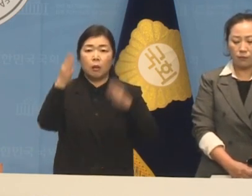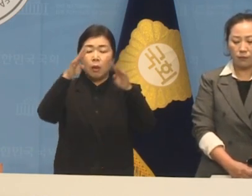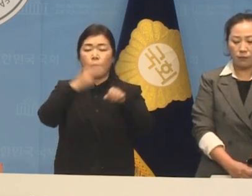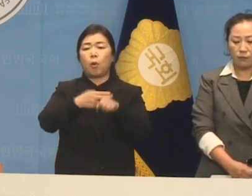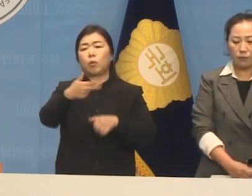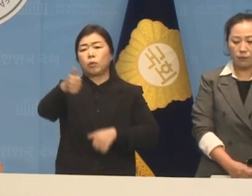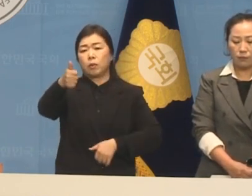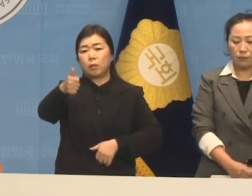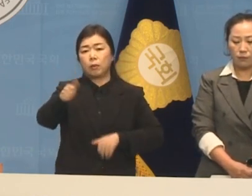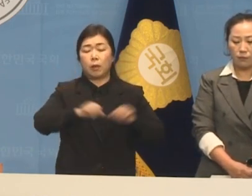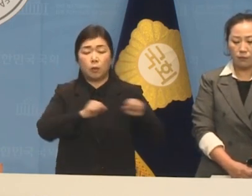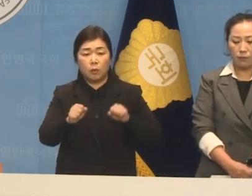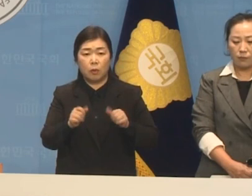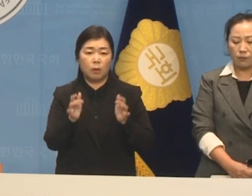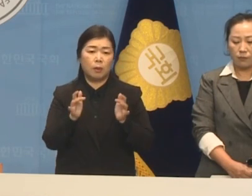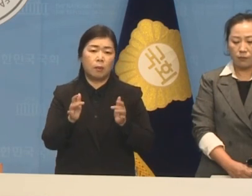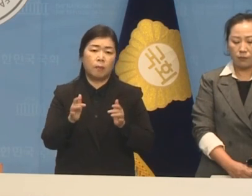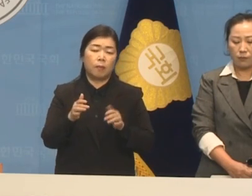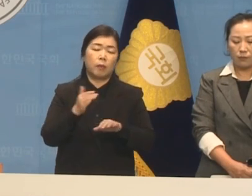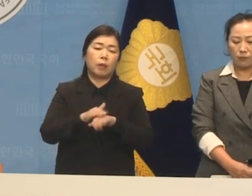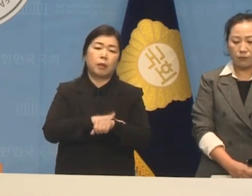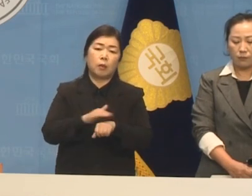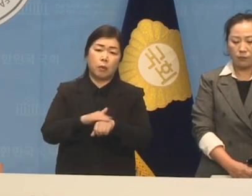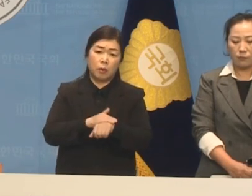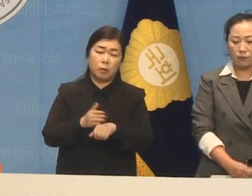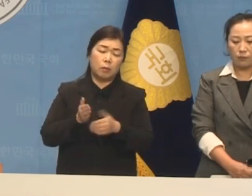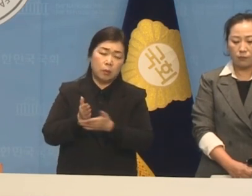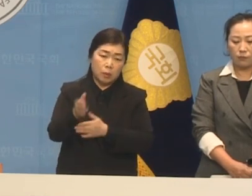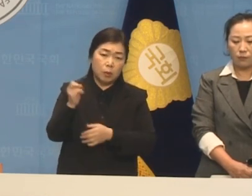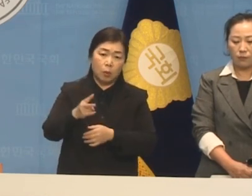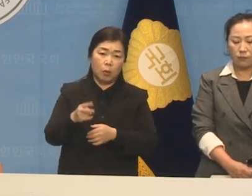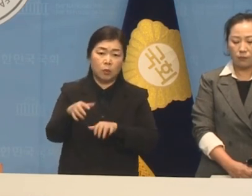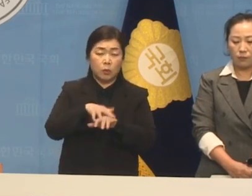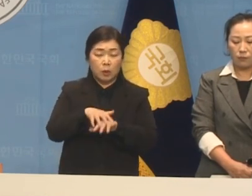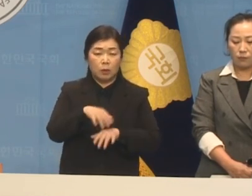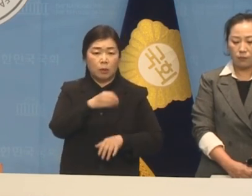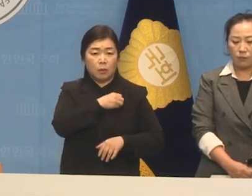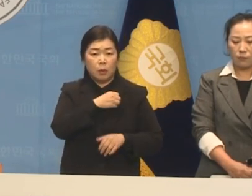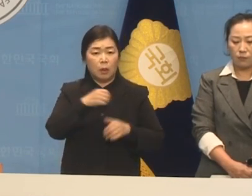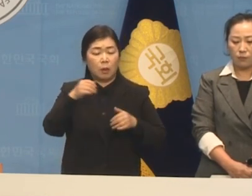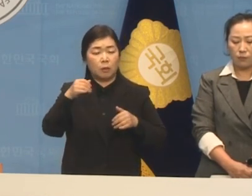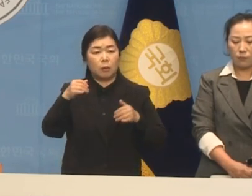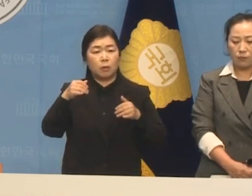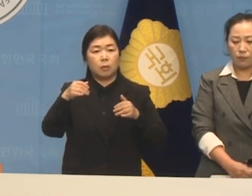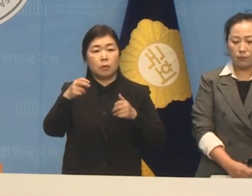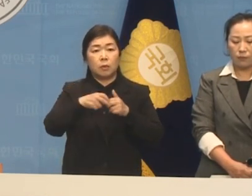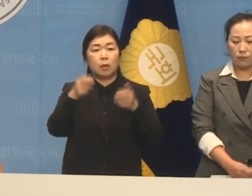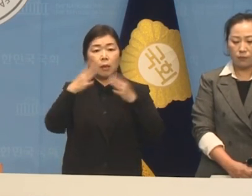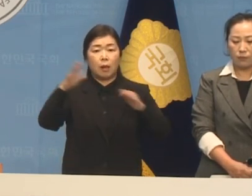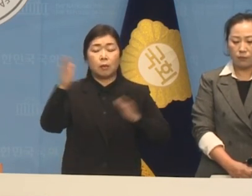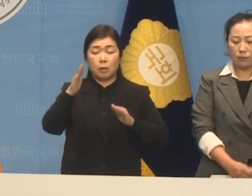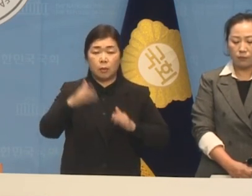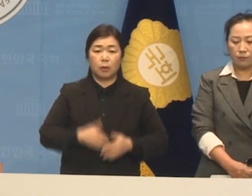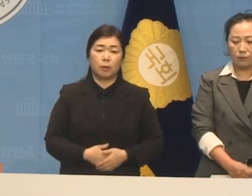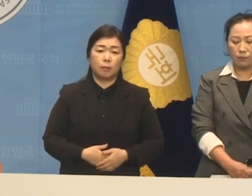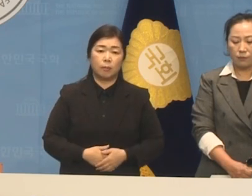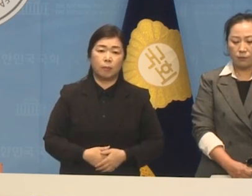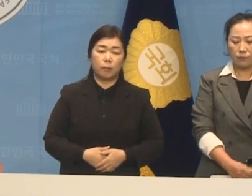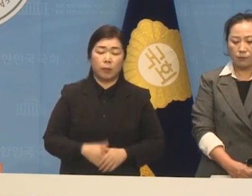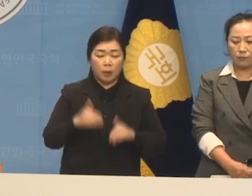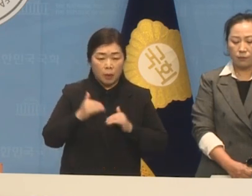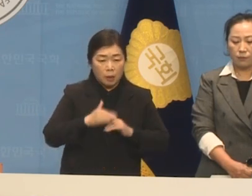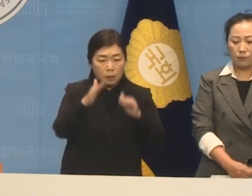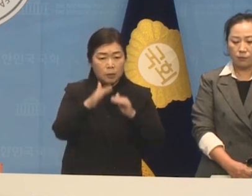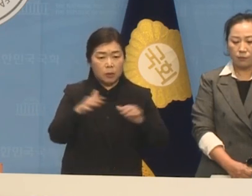교수이고 행동대장은 인턴 레지던트이고 조직원은 의대생이며 단계별로 집단 이익을 취하기 위하여